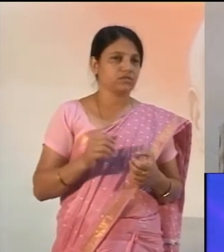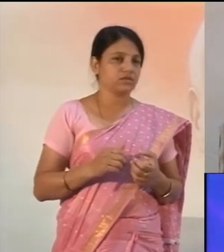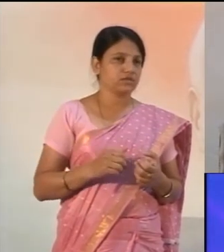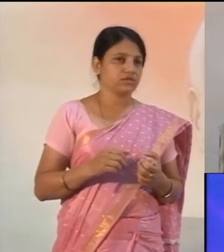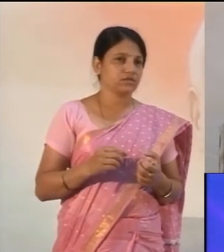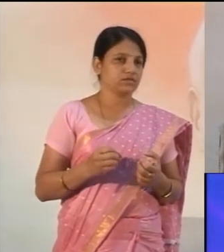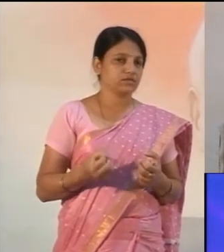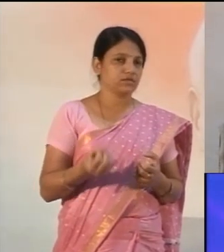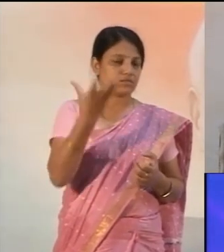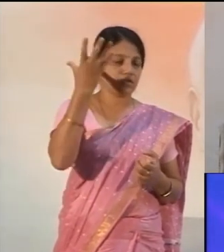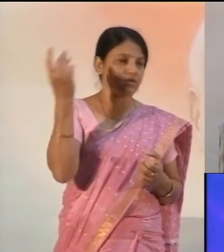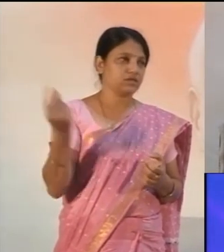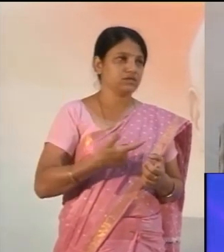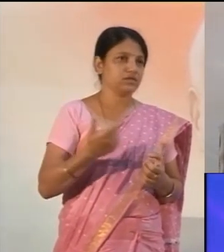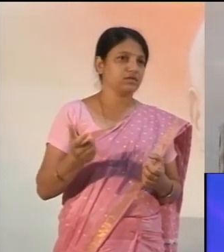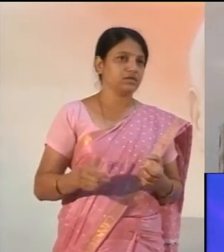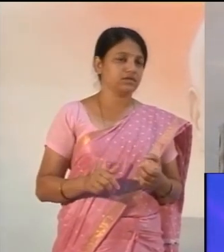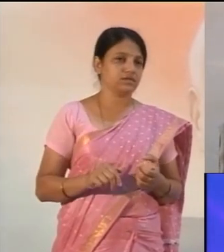प्रातः जल्दी करें।